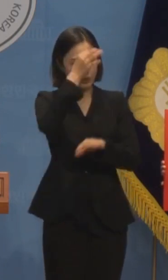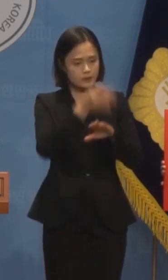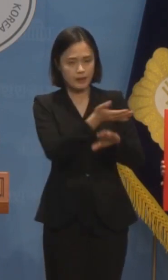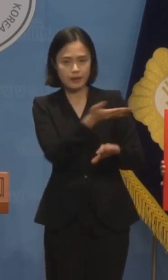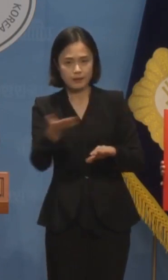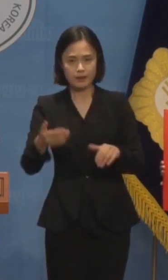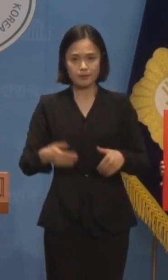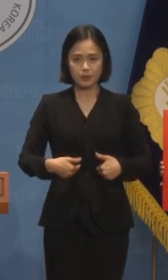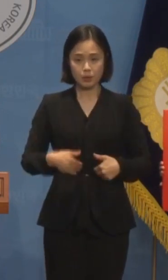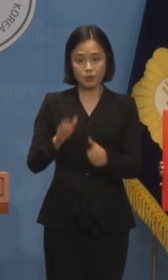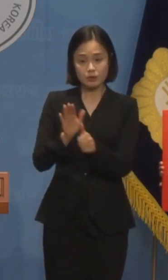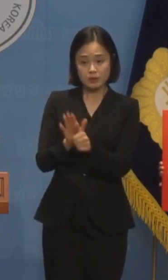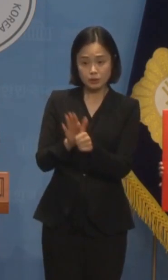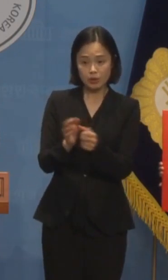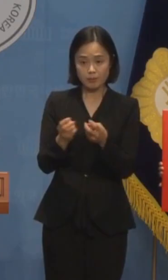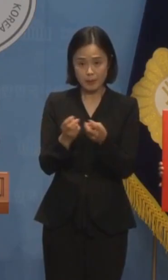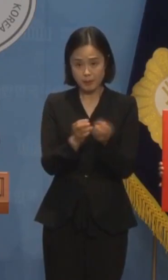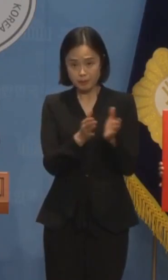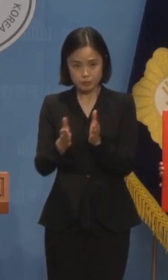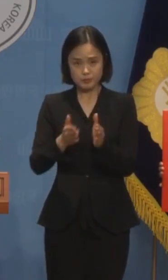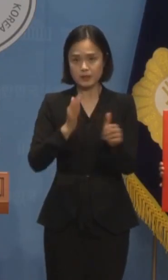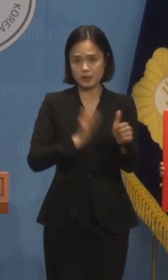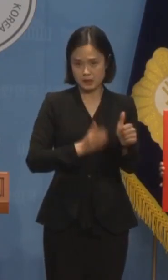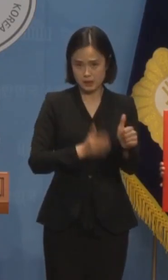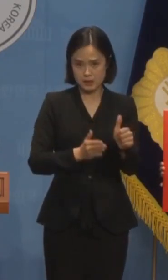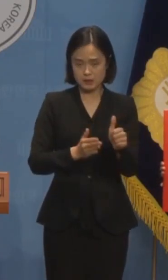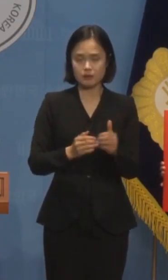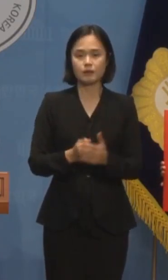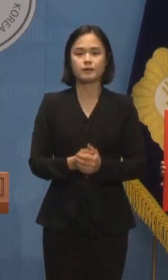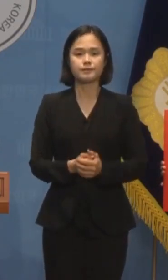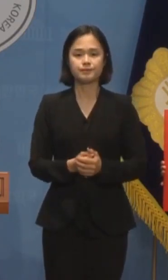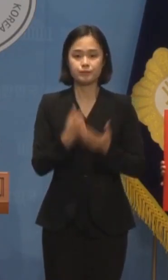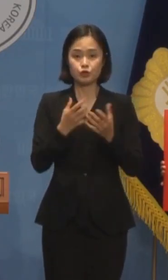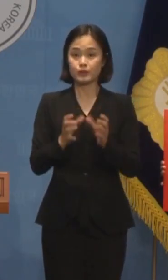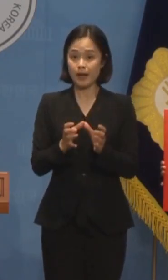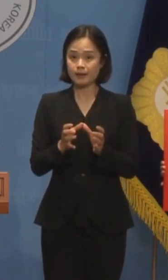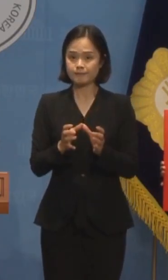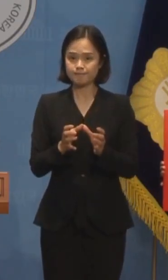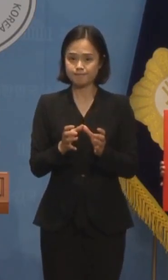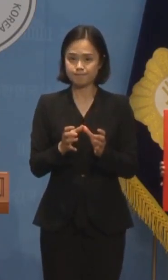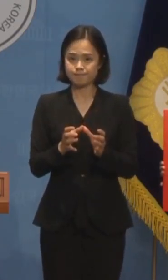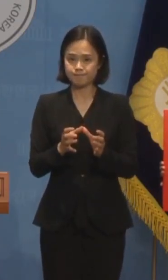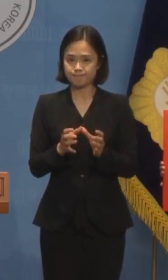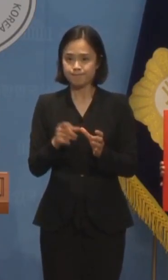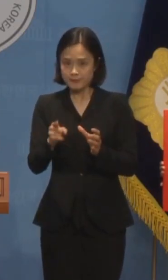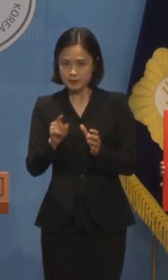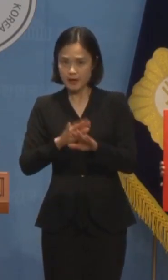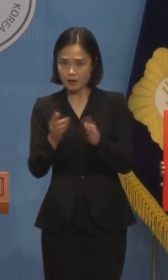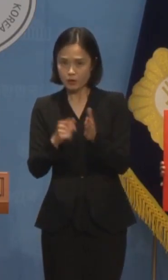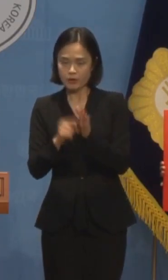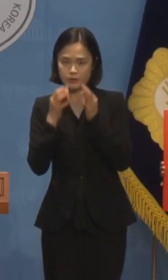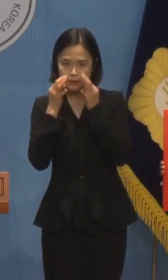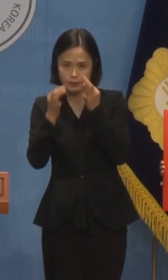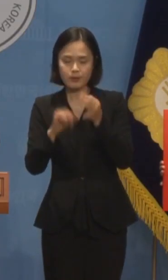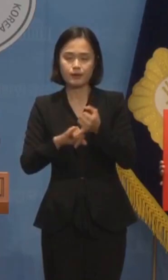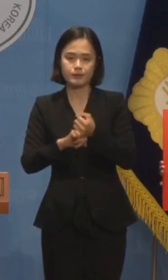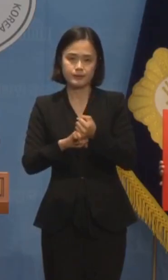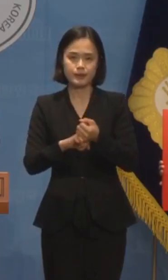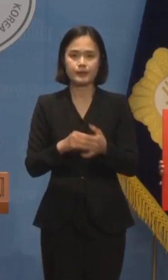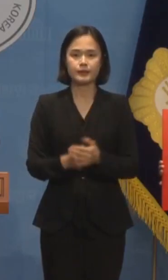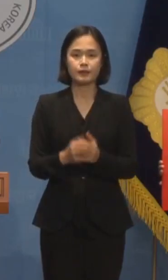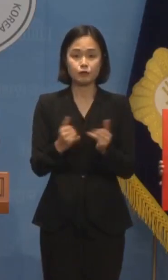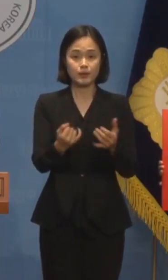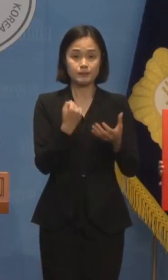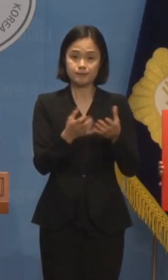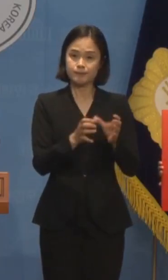평범한 일상으로 복귀할 수 있도록 저희 성남시의회 더불어민주당에서는 적극 노력하겠습니다. 다시 한번